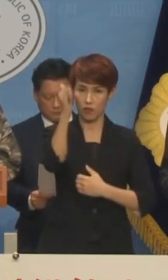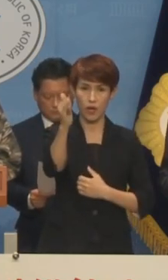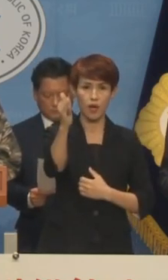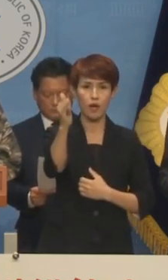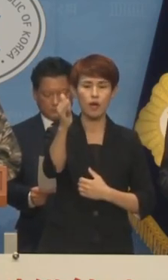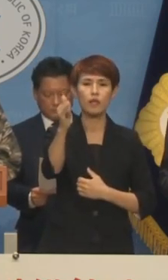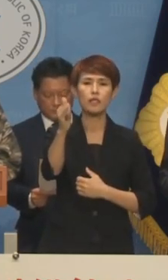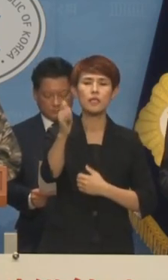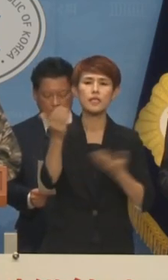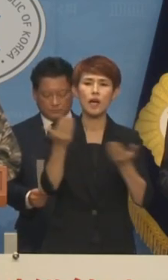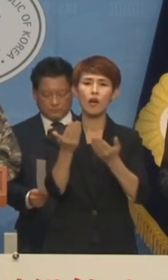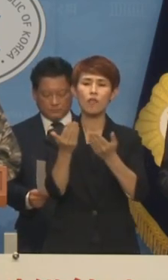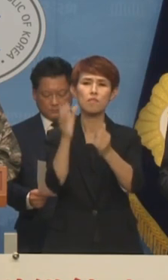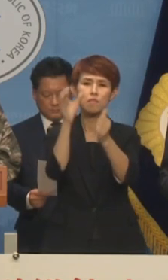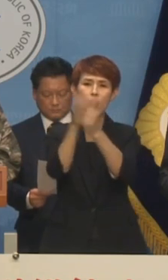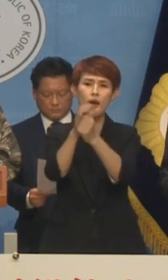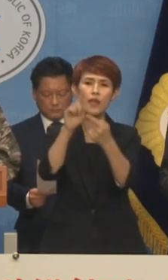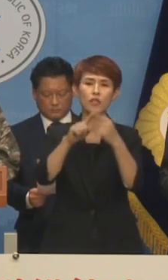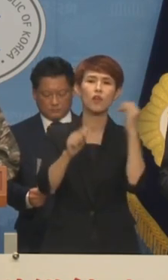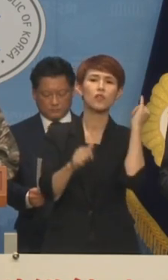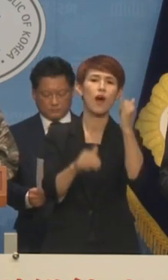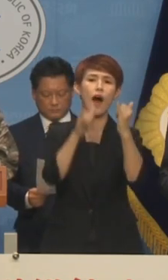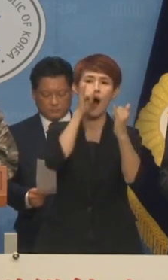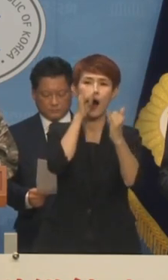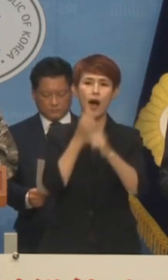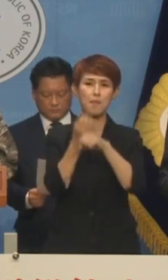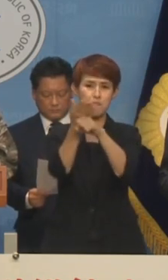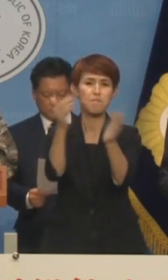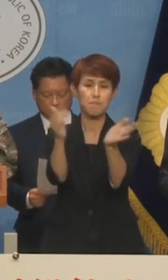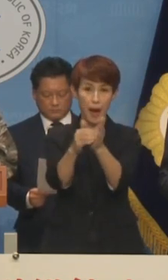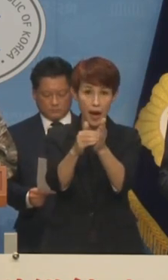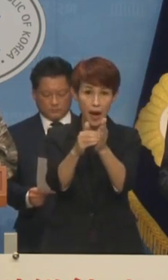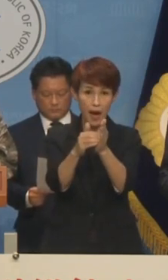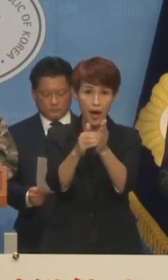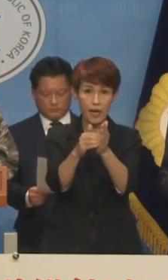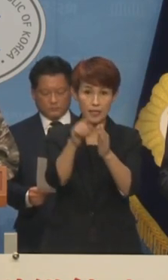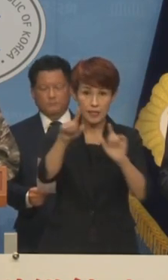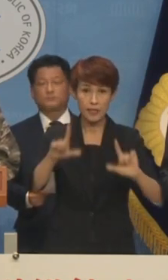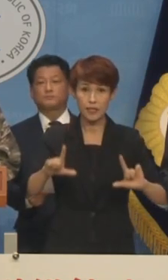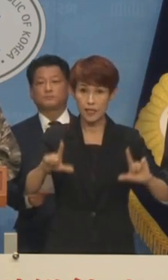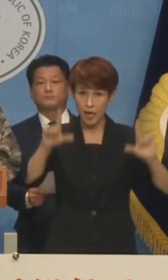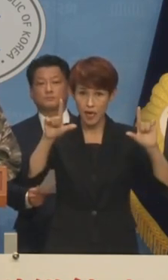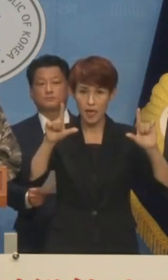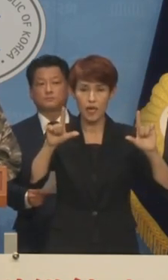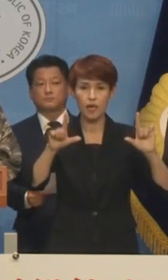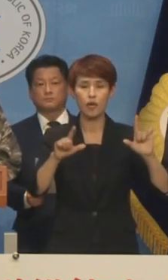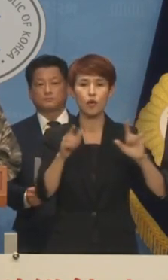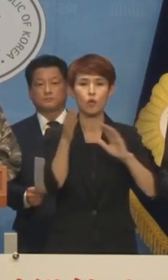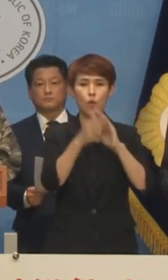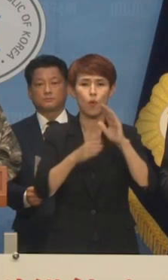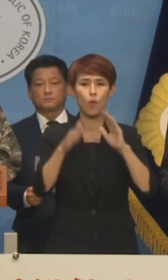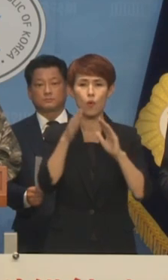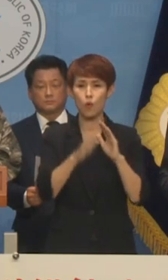사건 이첩에 대해 전화가 갈 것이라고 전했는데 바로 같은 날 상관인